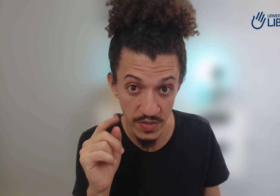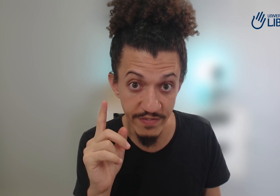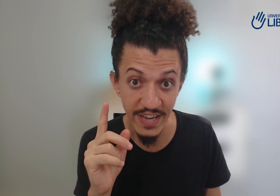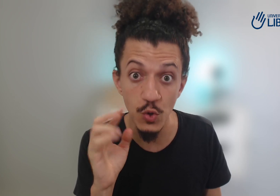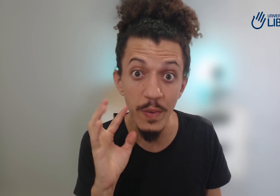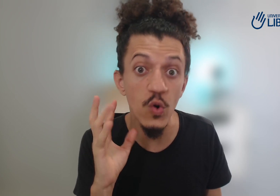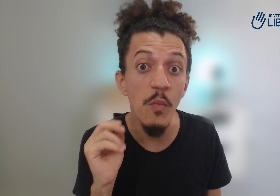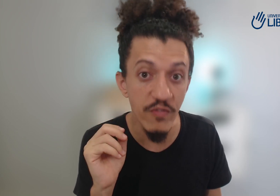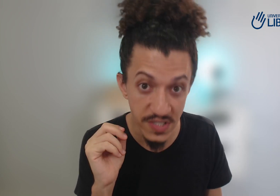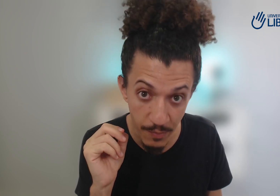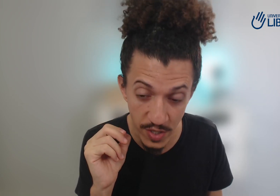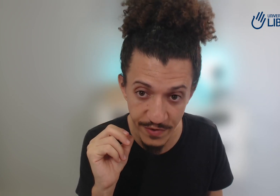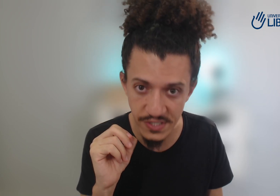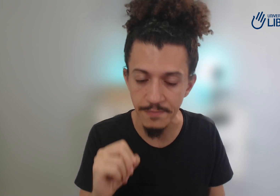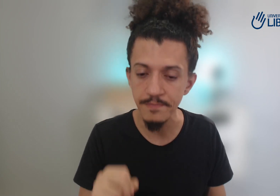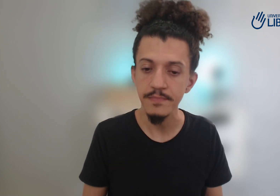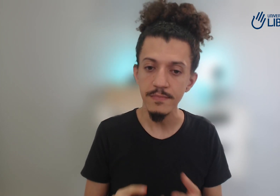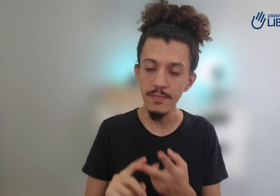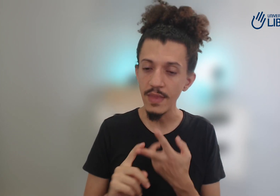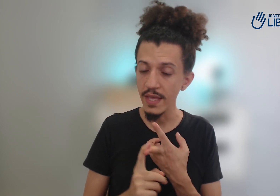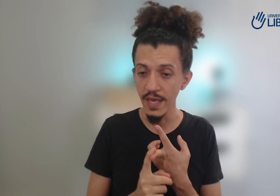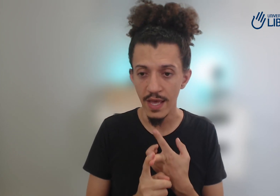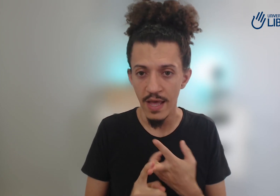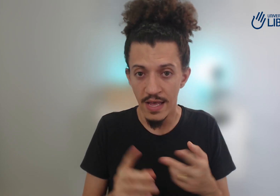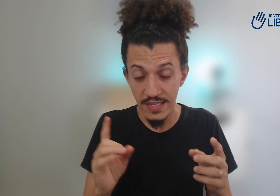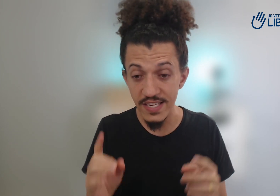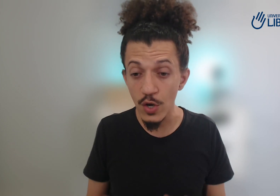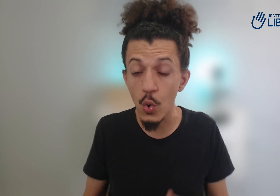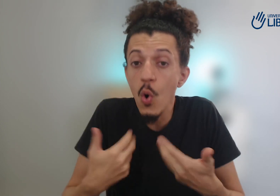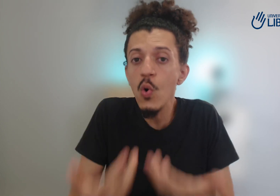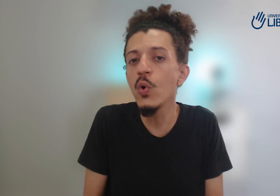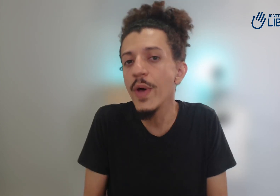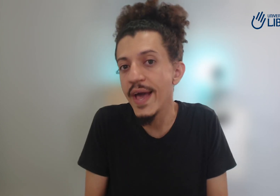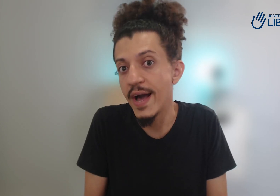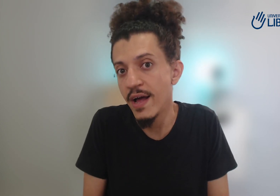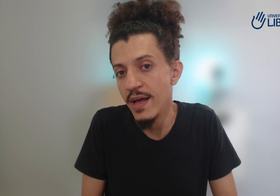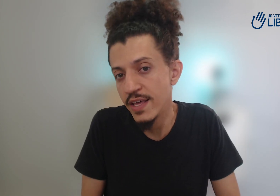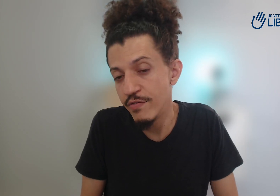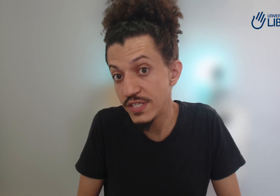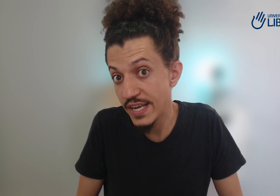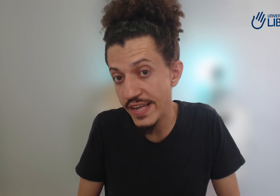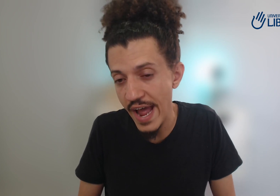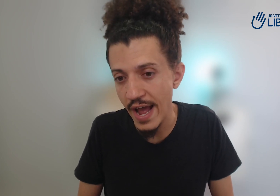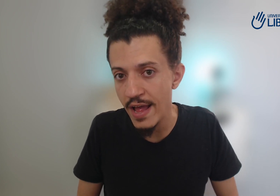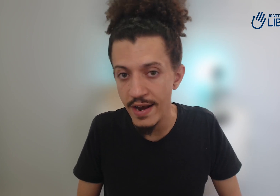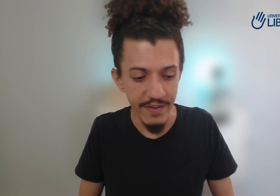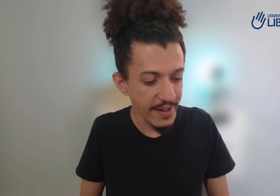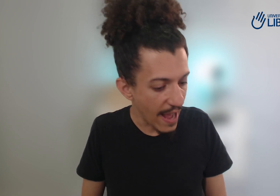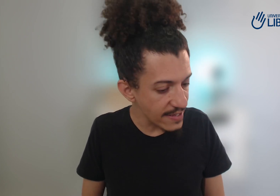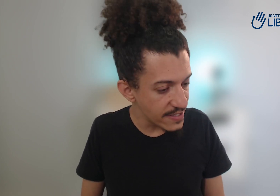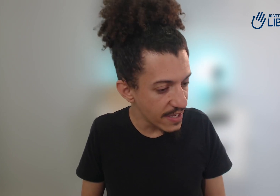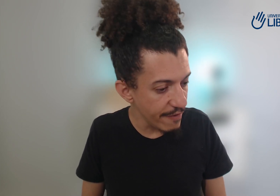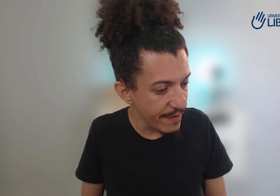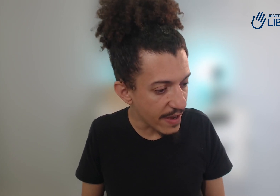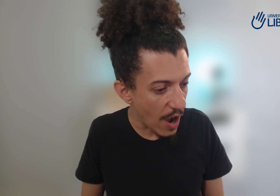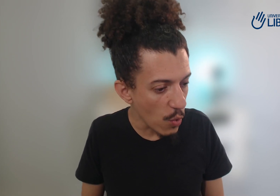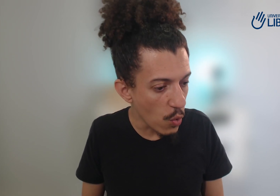vai descobrir como você pode fazer. E se concluir que você quer, na verdade, significa algo